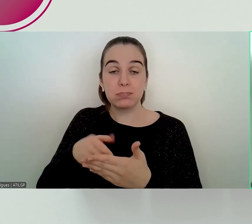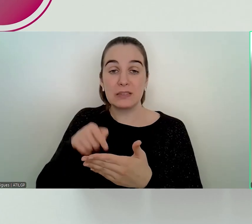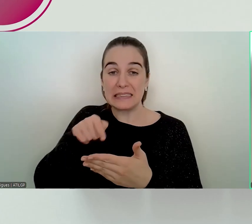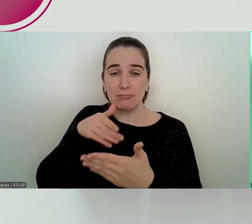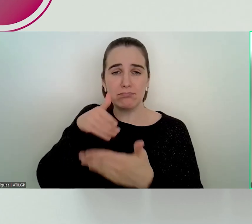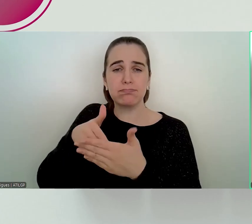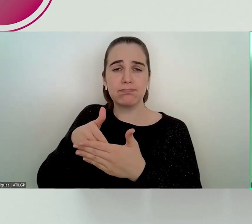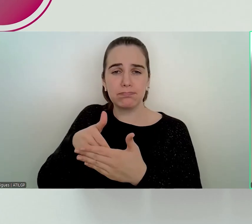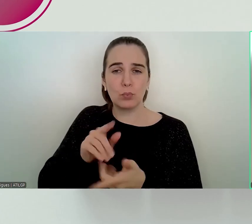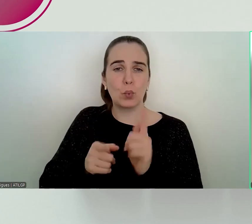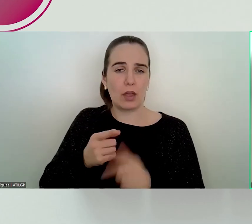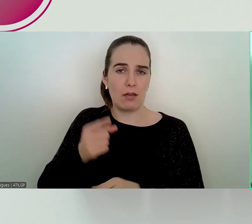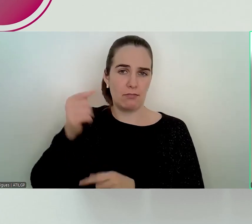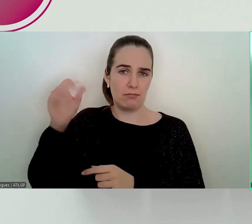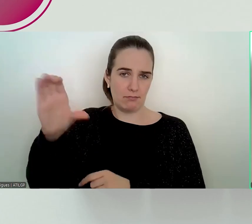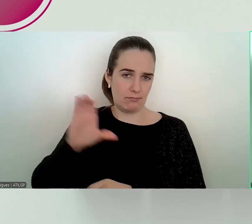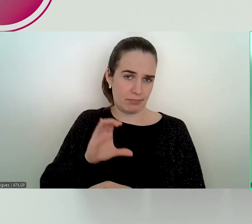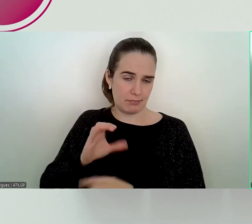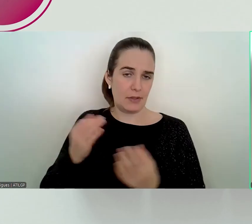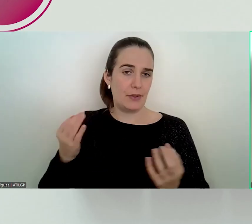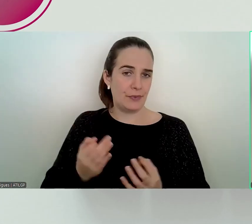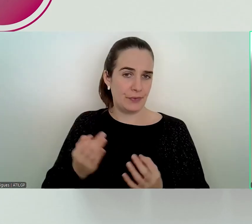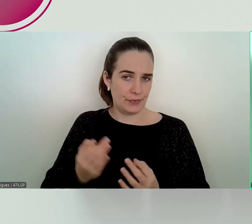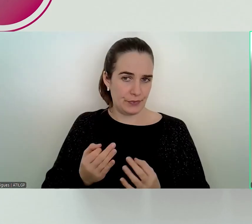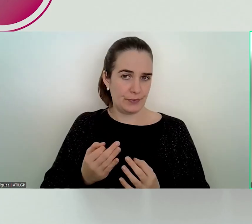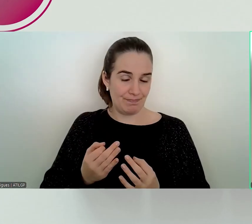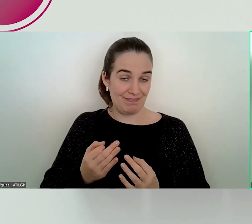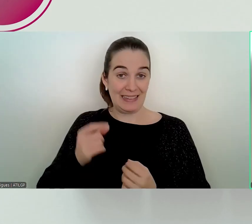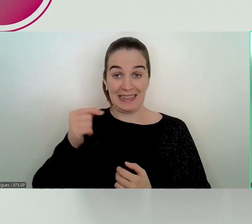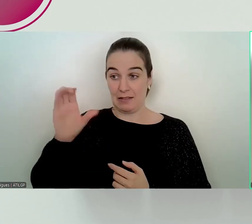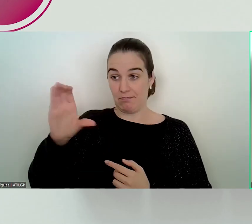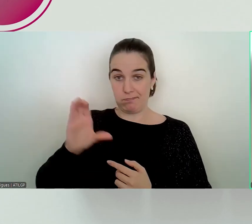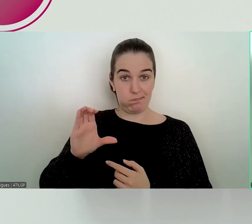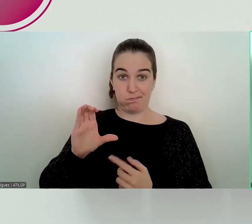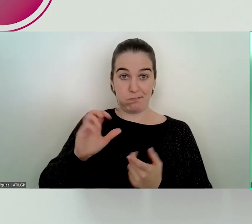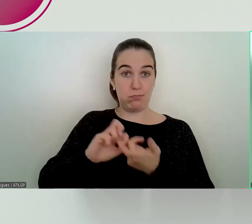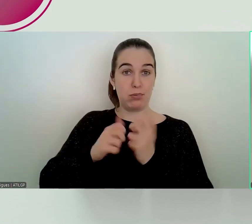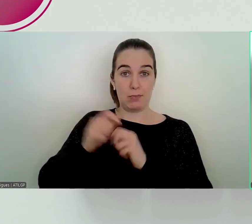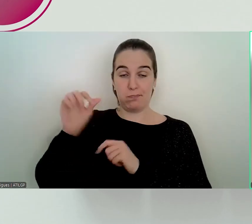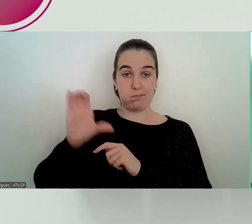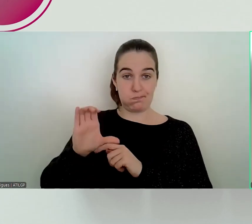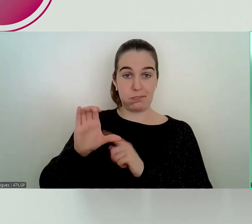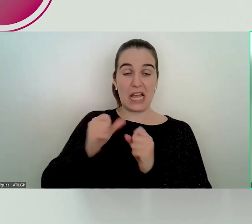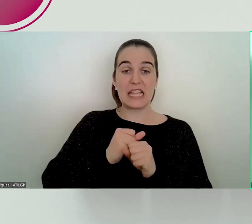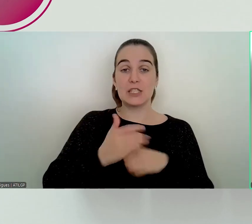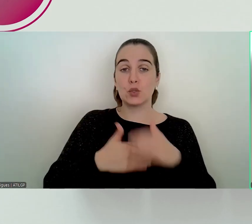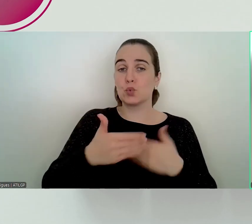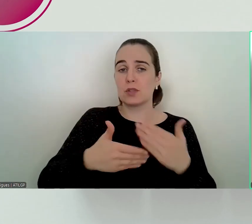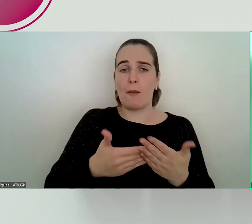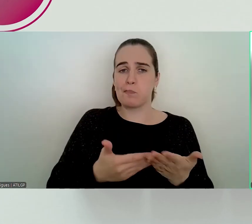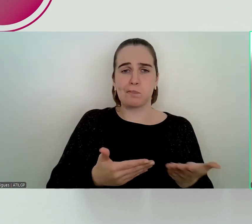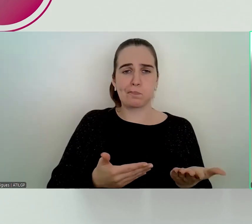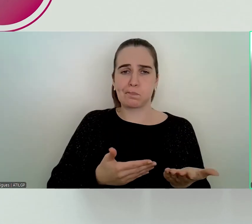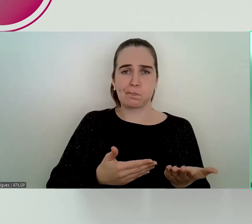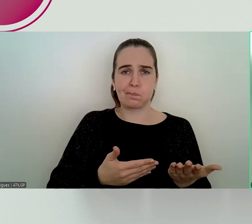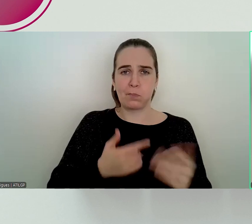as questões do financiamento, que depois tem atrelado aqui a questão da execução do plano